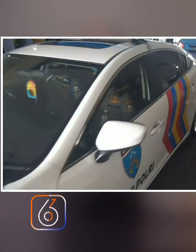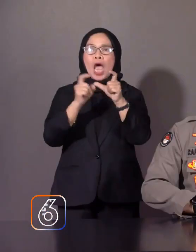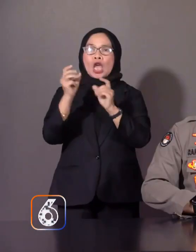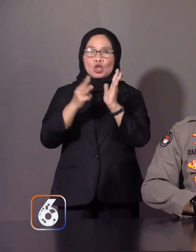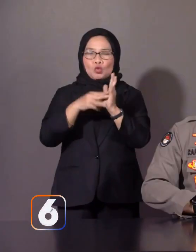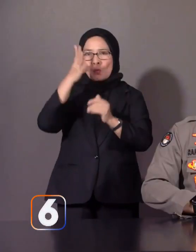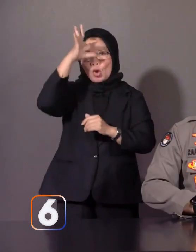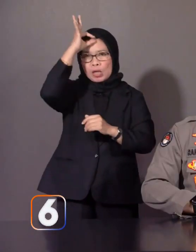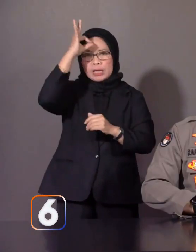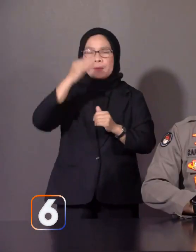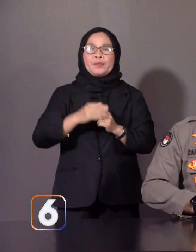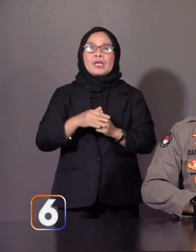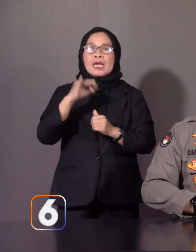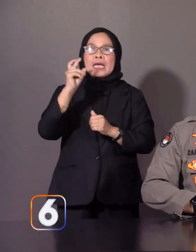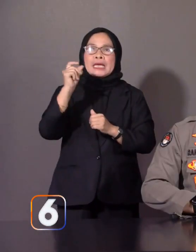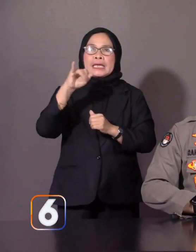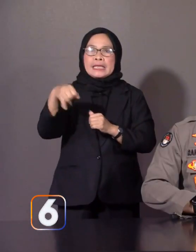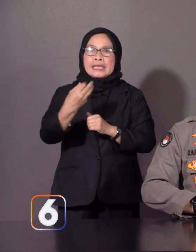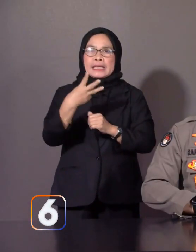Irjen Polri